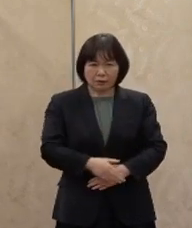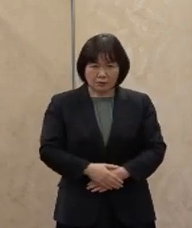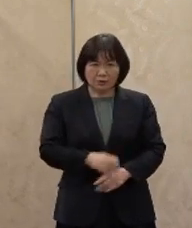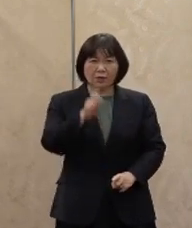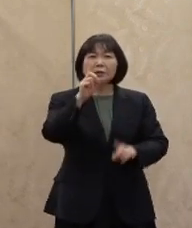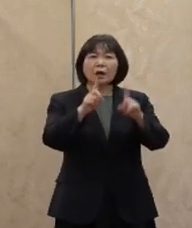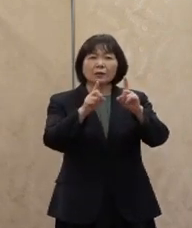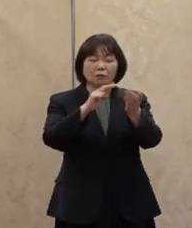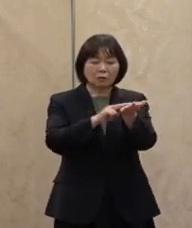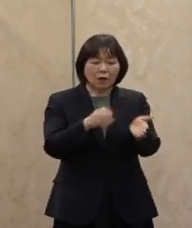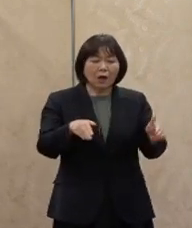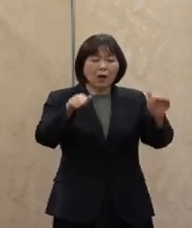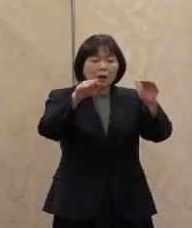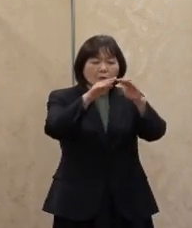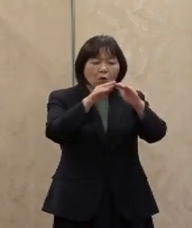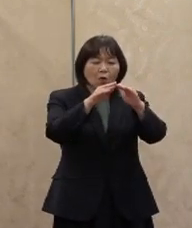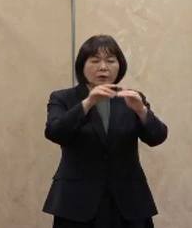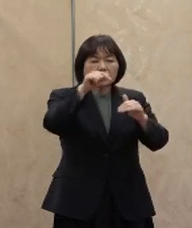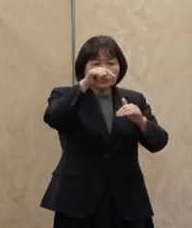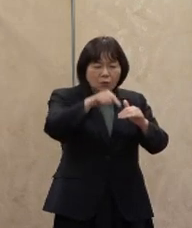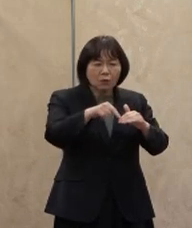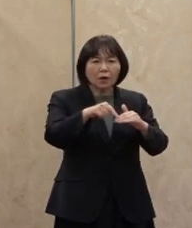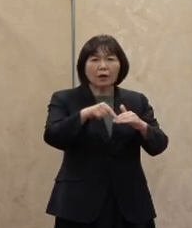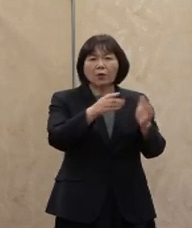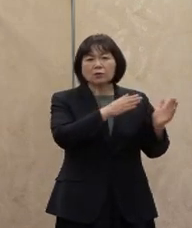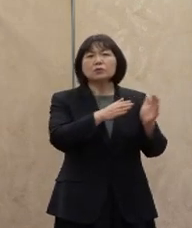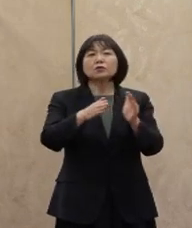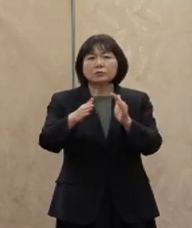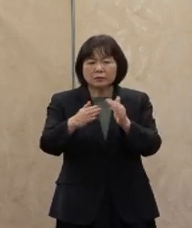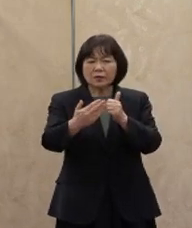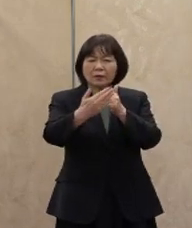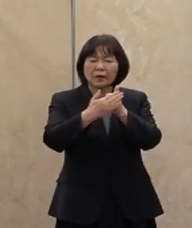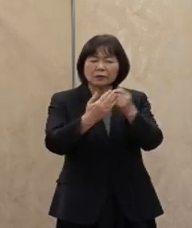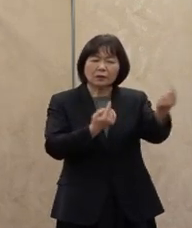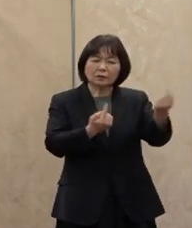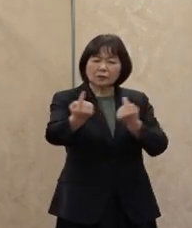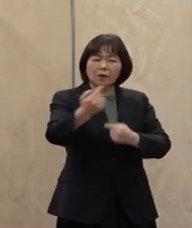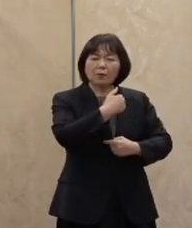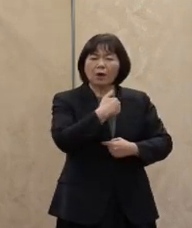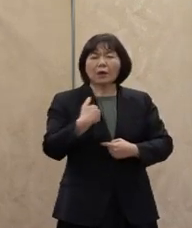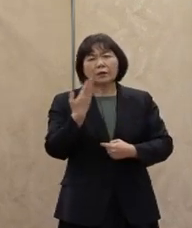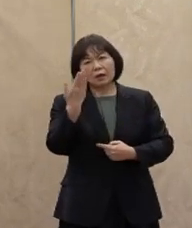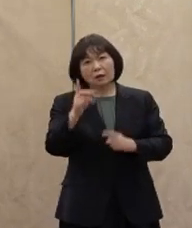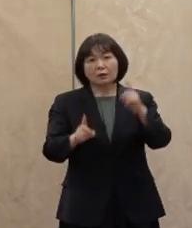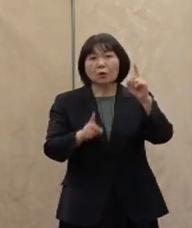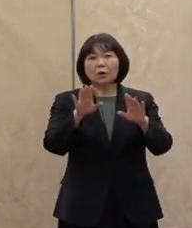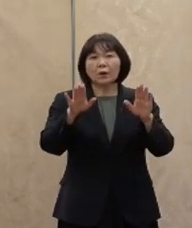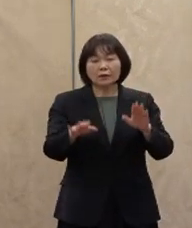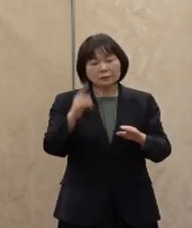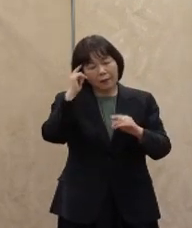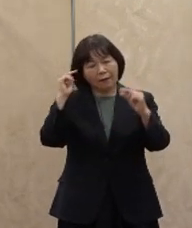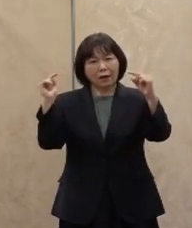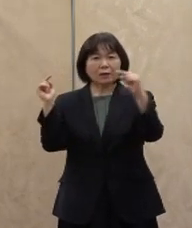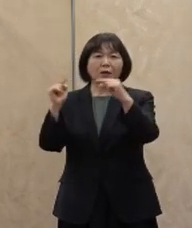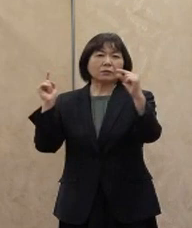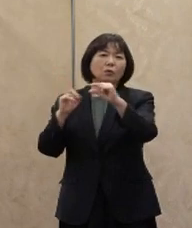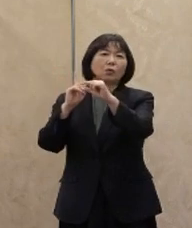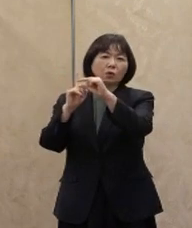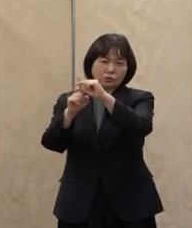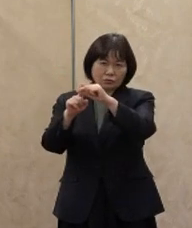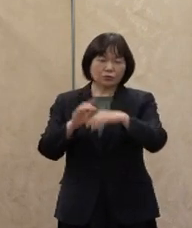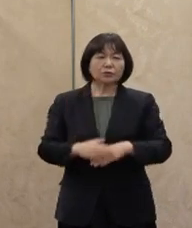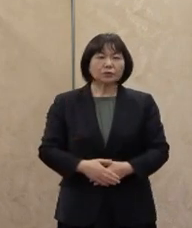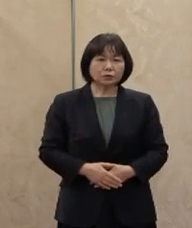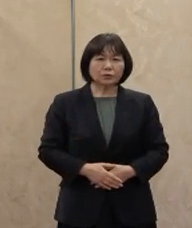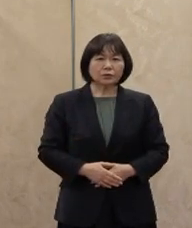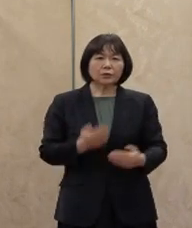とかこう箱を準備することで来ていただくということができないかというのも今検討をしてます。並行してちょっ